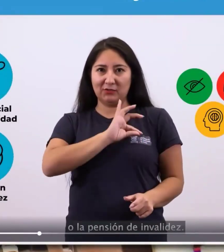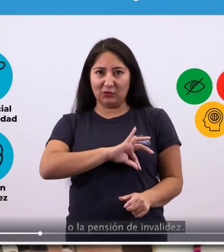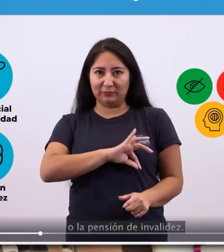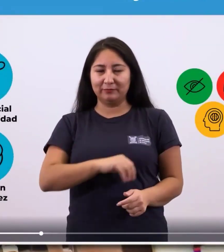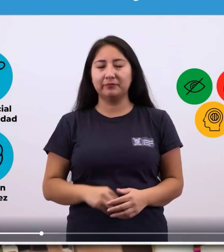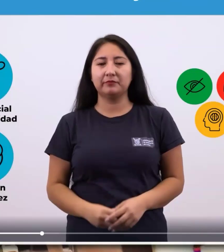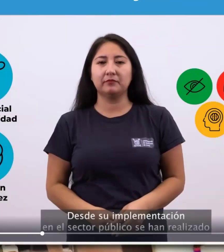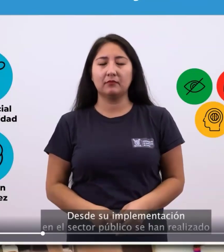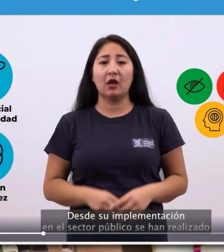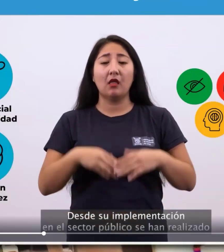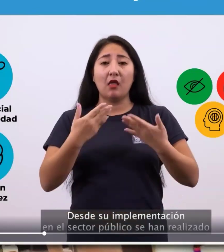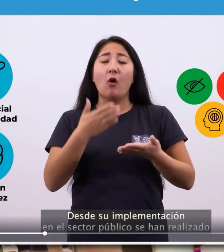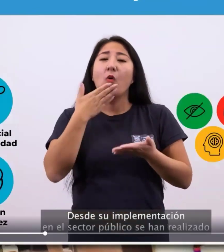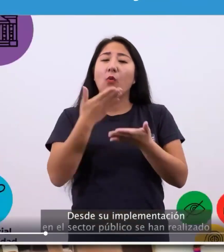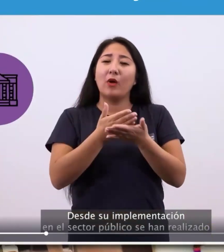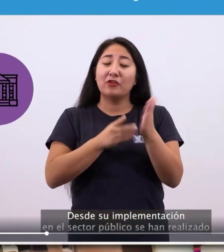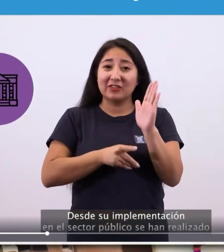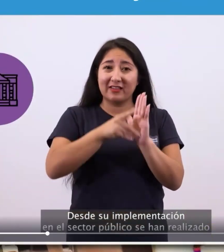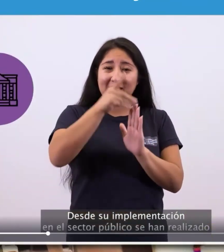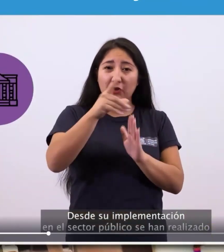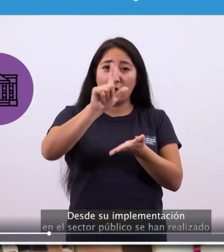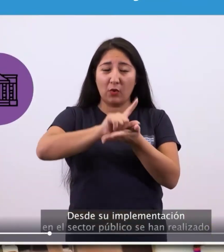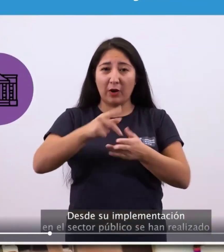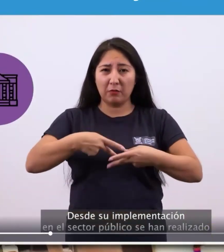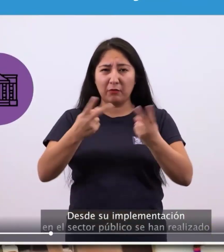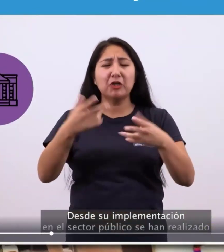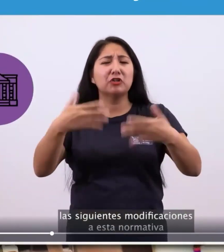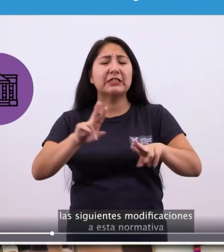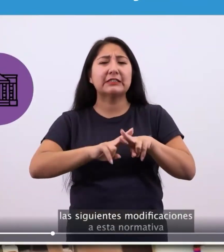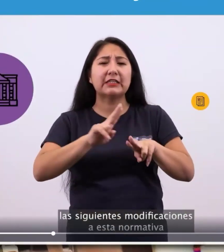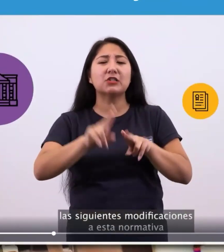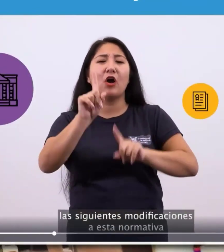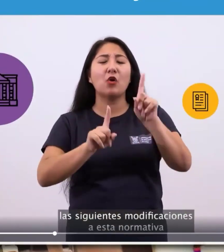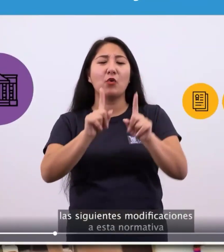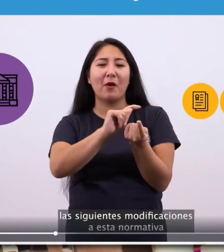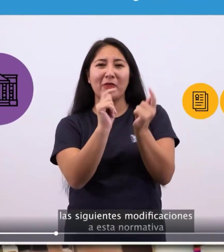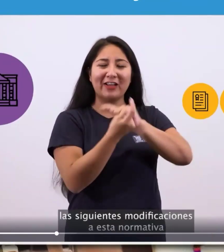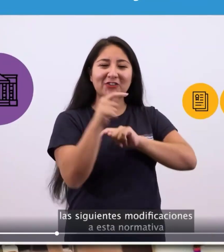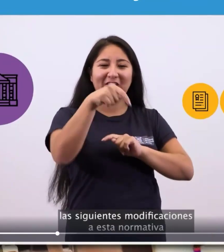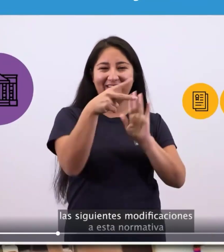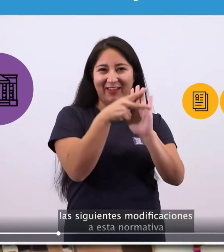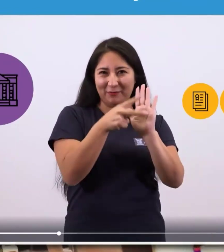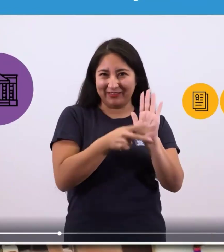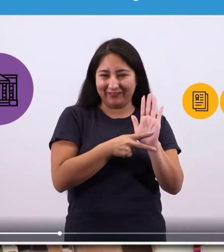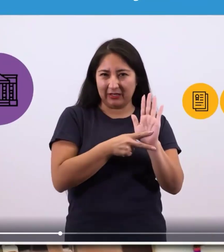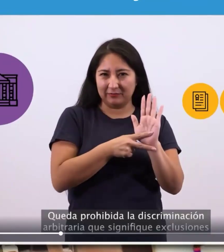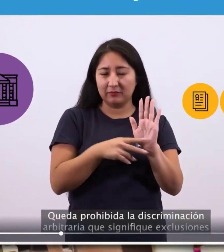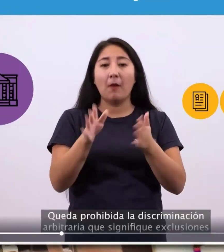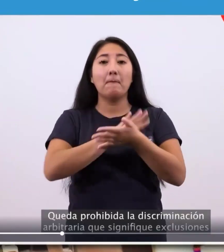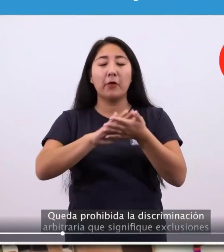invalidez. Desde su implementación en el sector público se han realizado las siguientes modificaciones a esta normativa. Queda